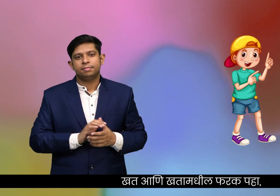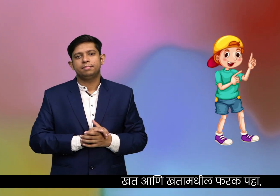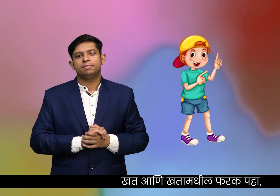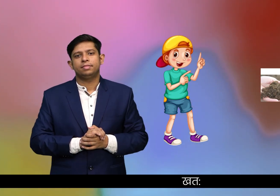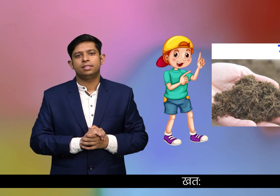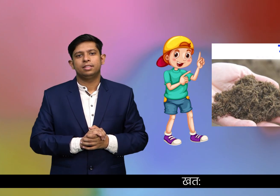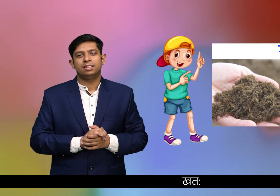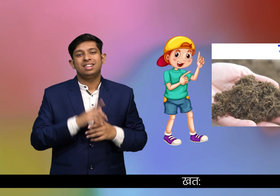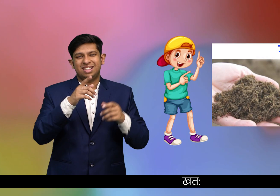खत